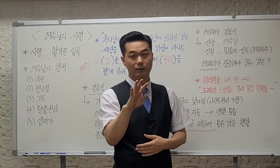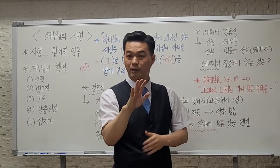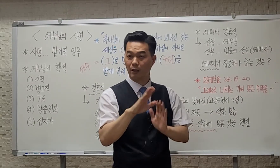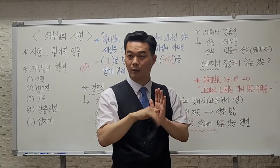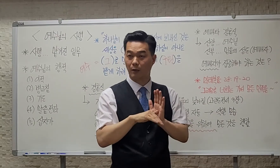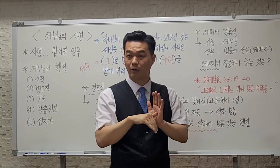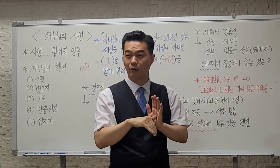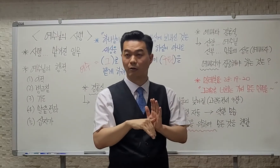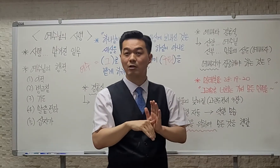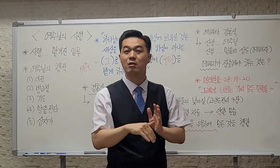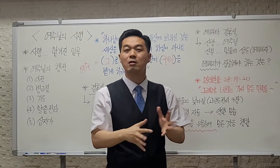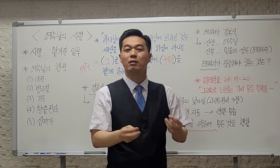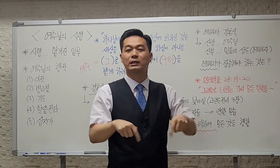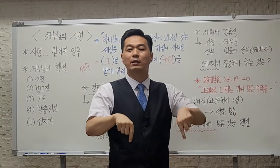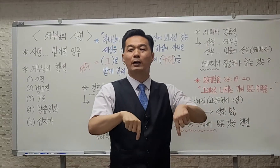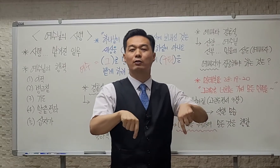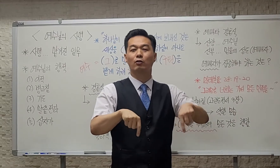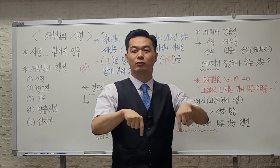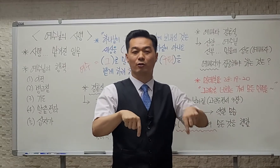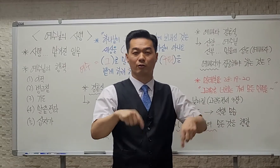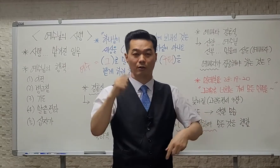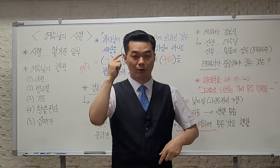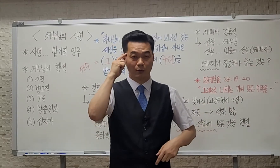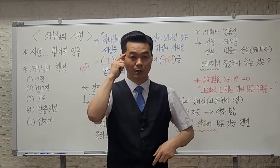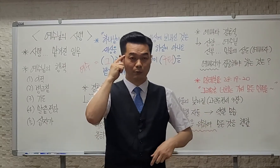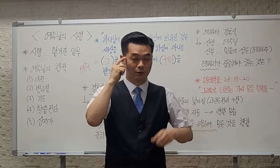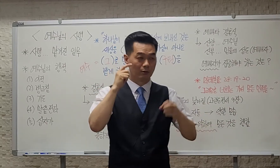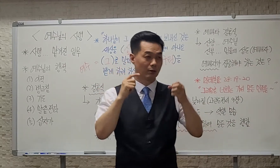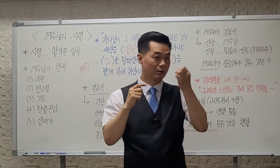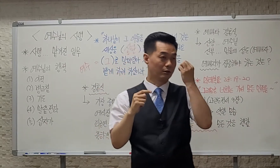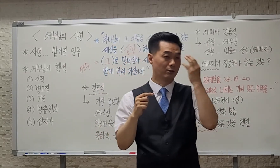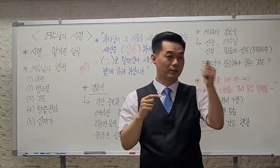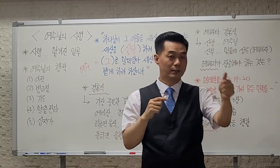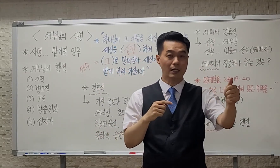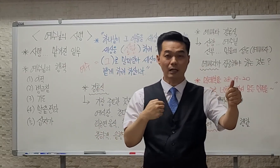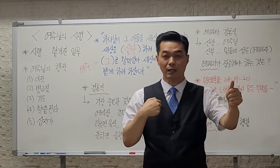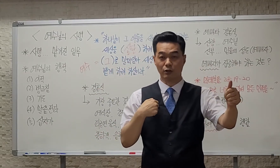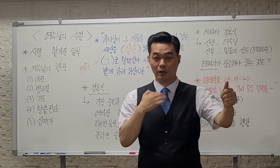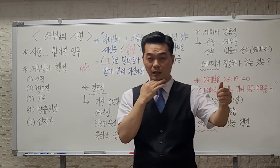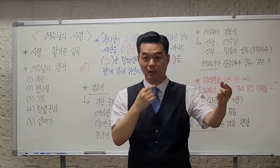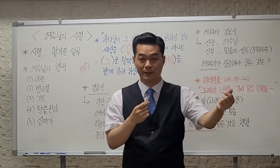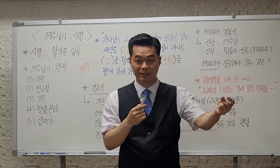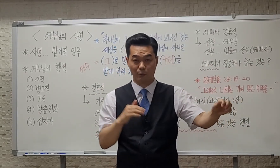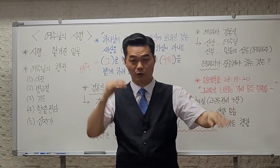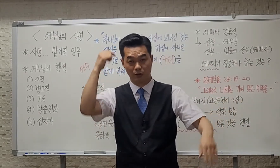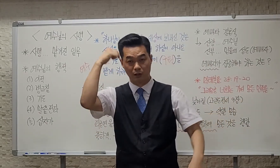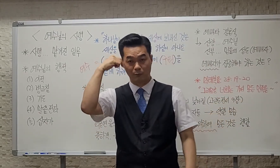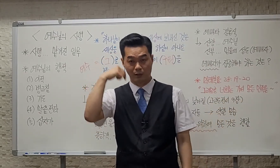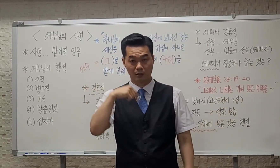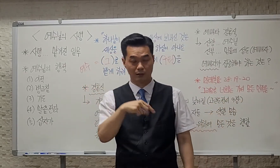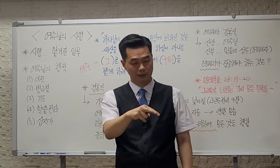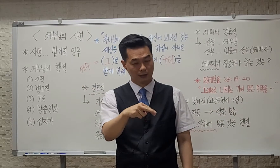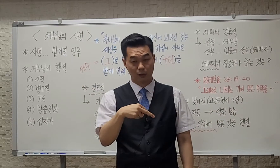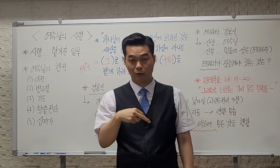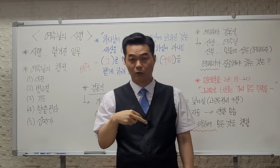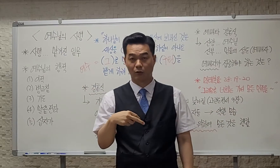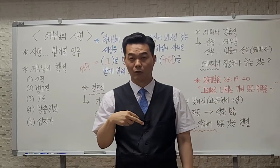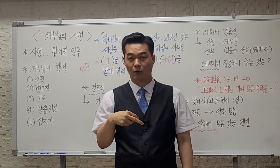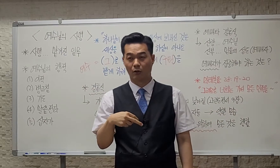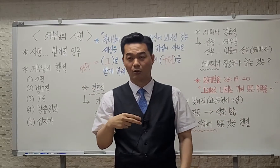34대인가 봐요. 진짜 많이 떨렸어요. 왜냐면 그 신랑이나 저나 나이가 비슷해 보여요, 느낌이. 그래서